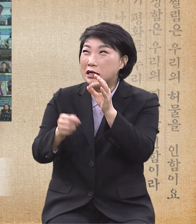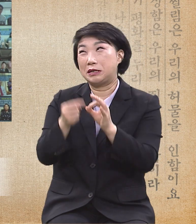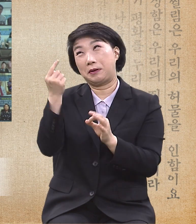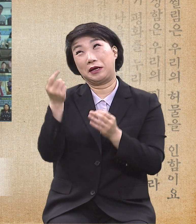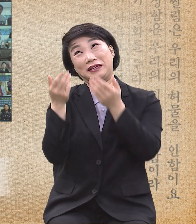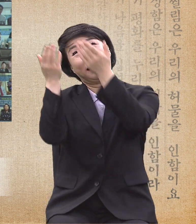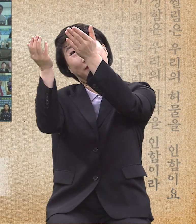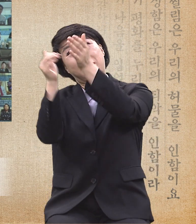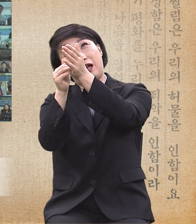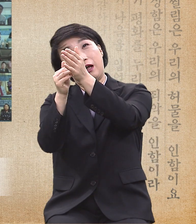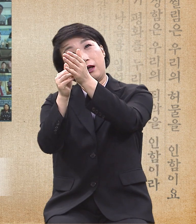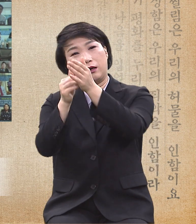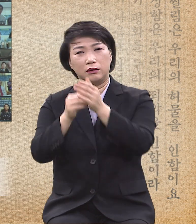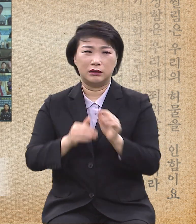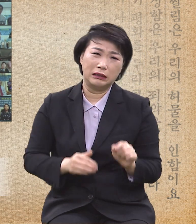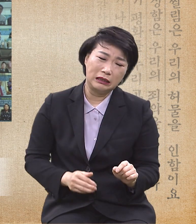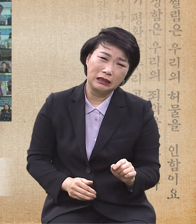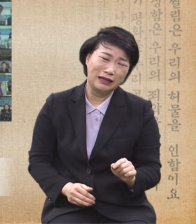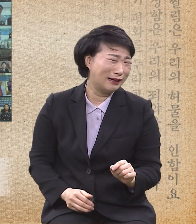11조 드립니다.